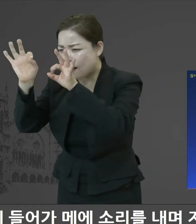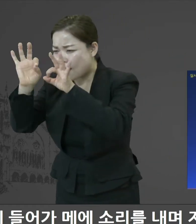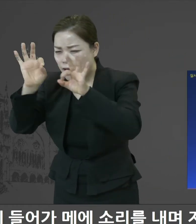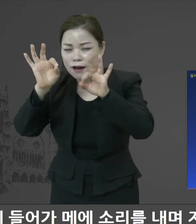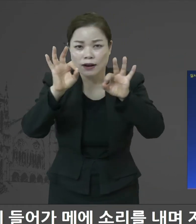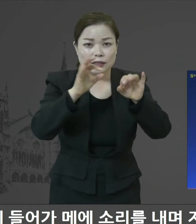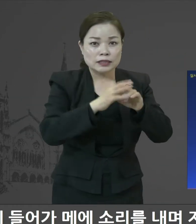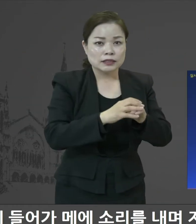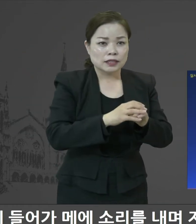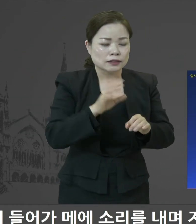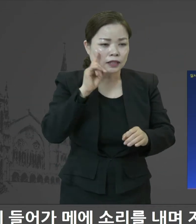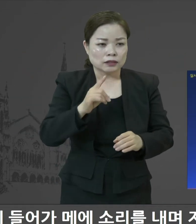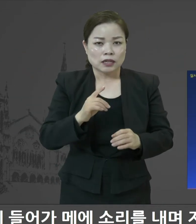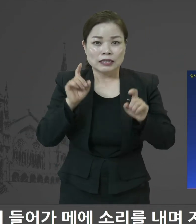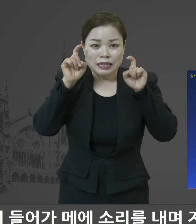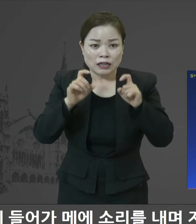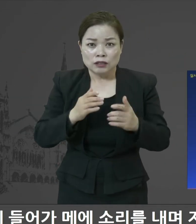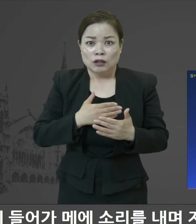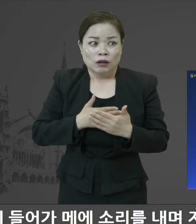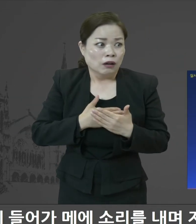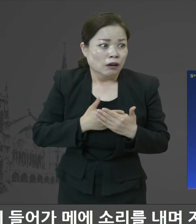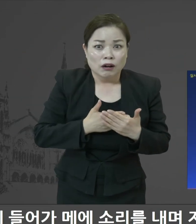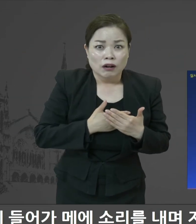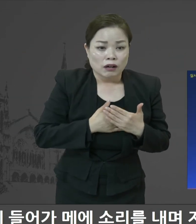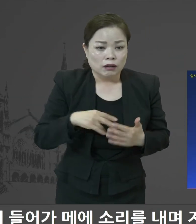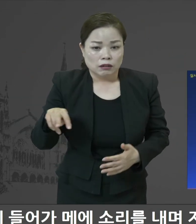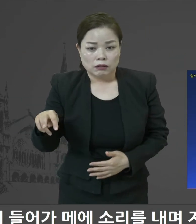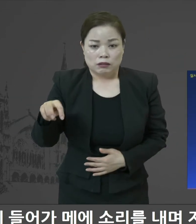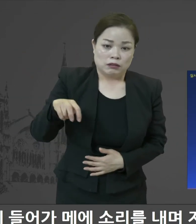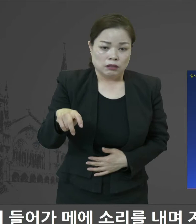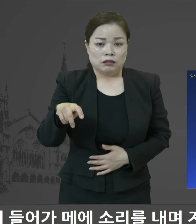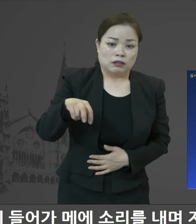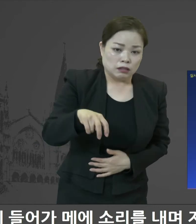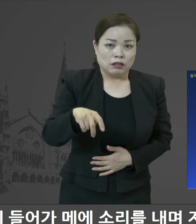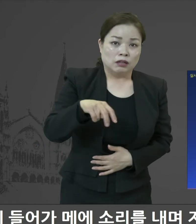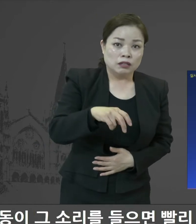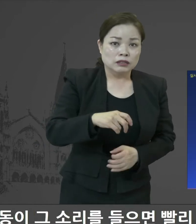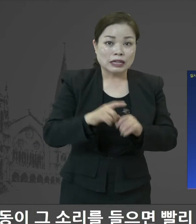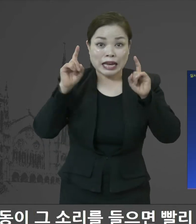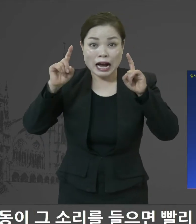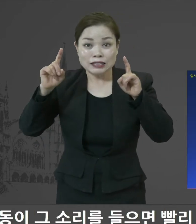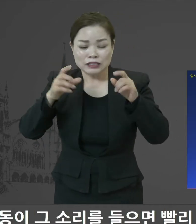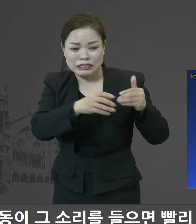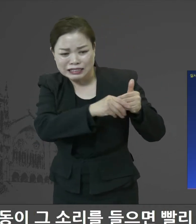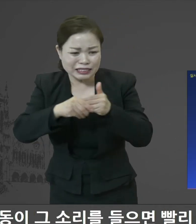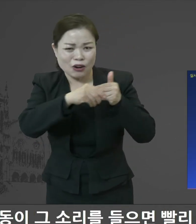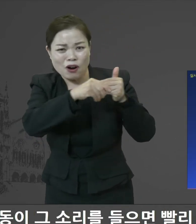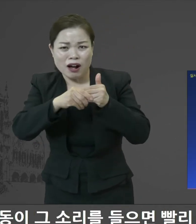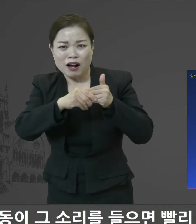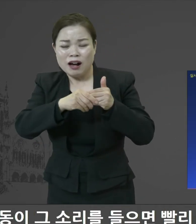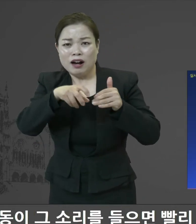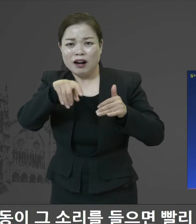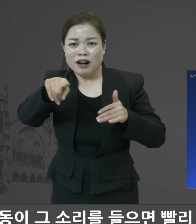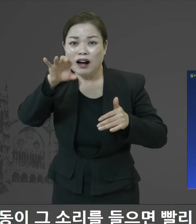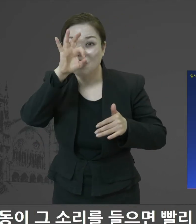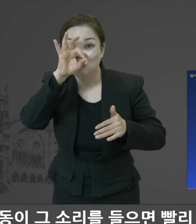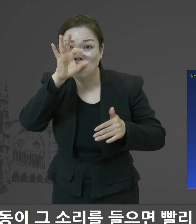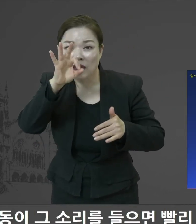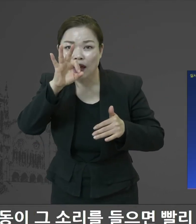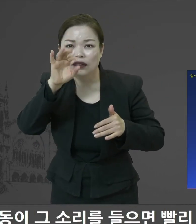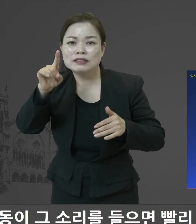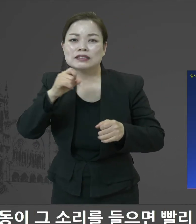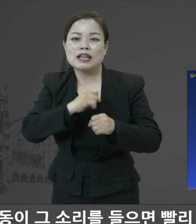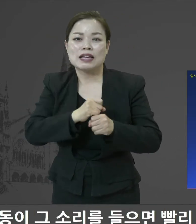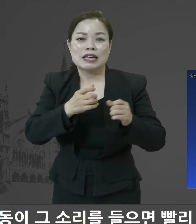찾으면 양은 극도로 불안한 상태에서 제대로 걷지를 못합니다. 그래서 목동은 양을 끌고 가려고 해도 양이 걸어가지 않습니다. 그때